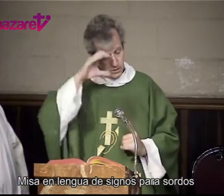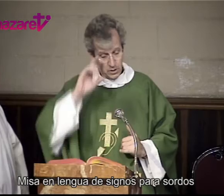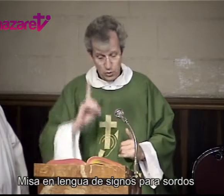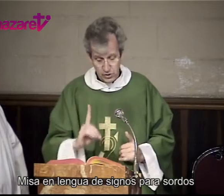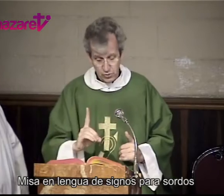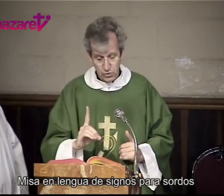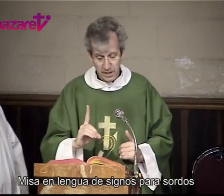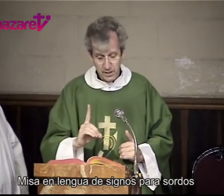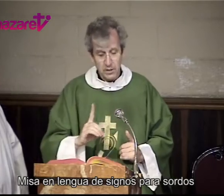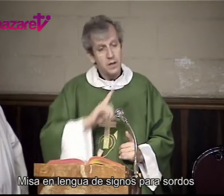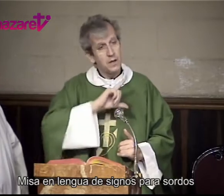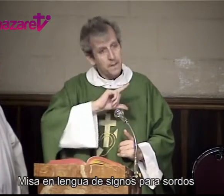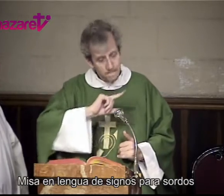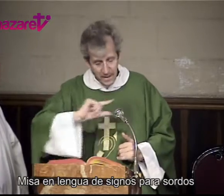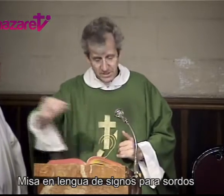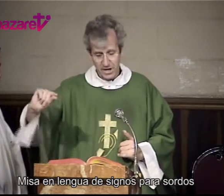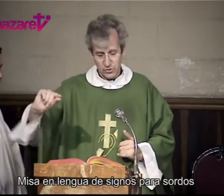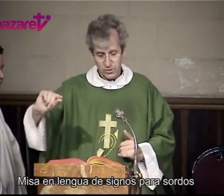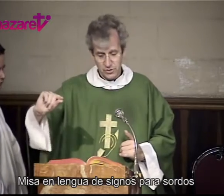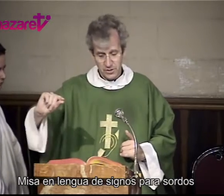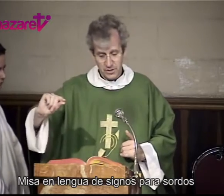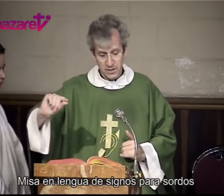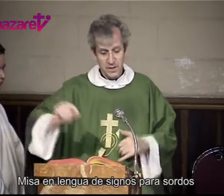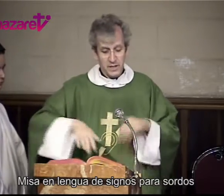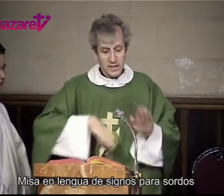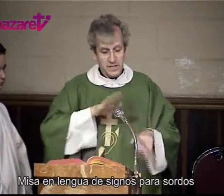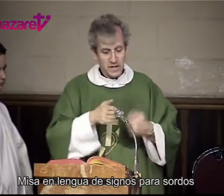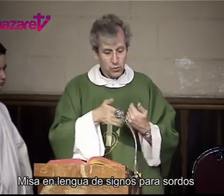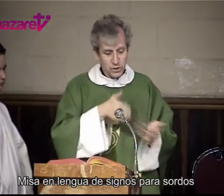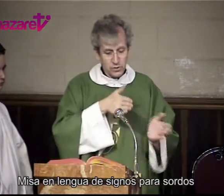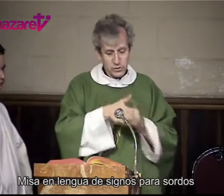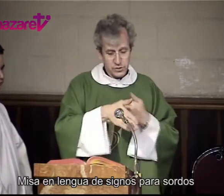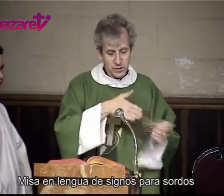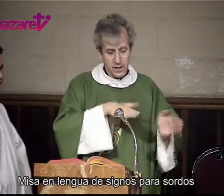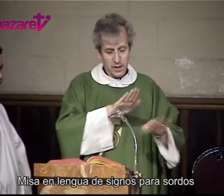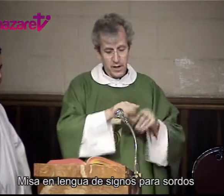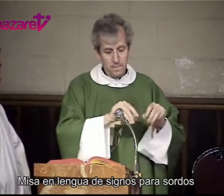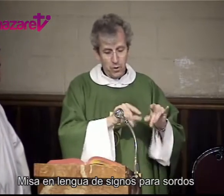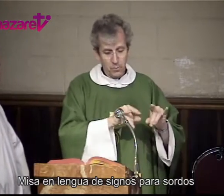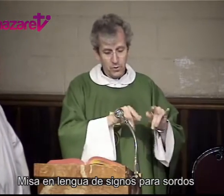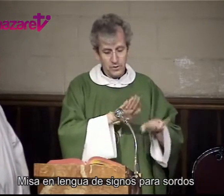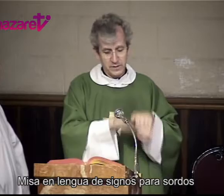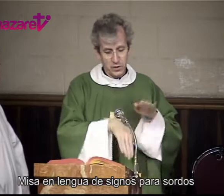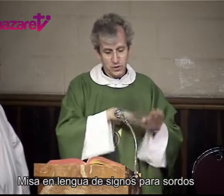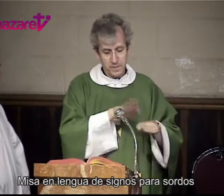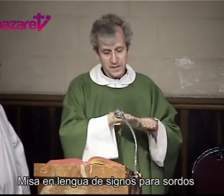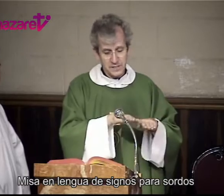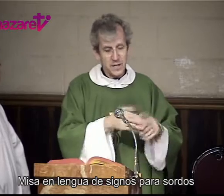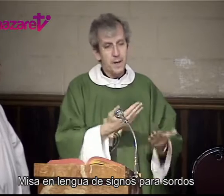no os escuchan, marcharos y sacudíos el polvo de los pies